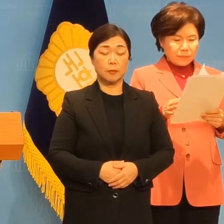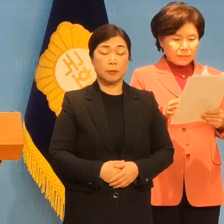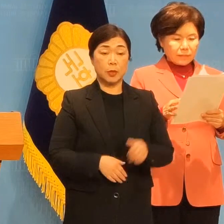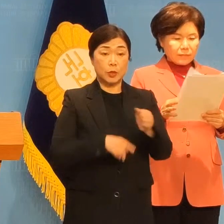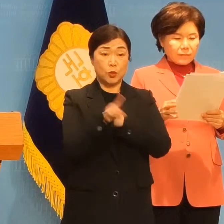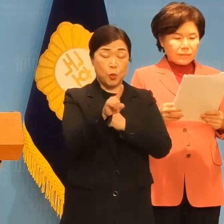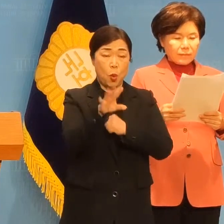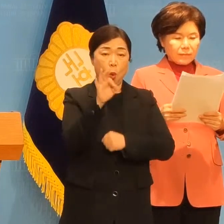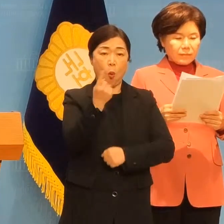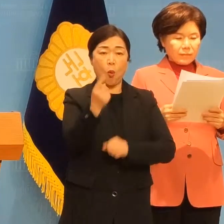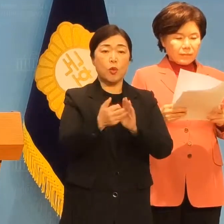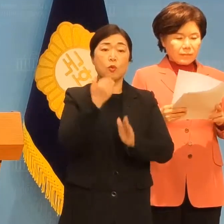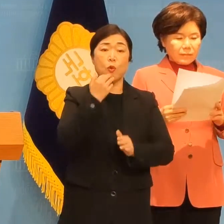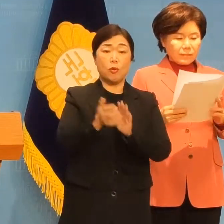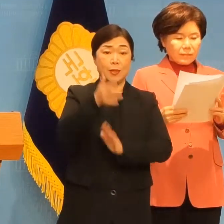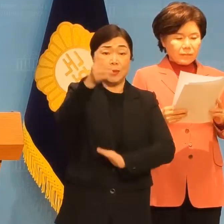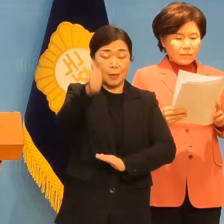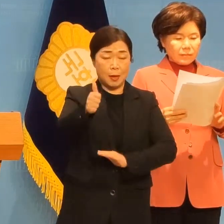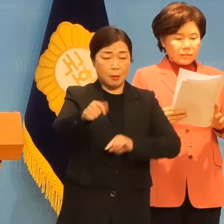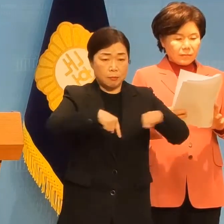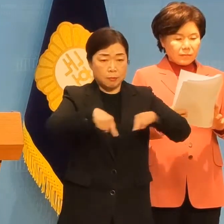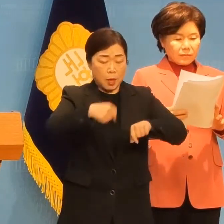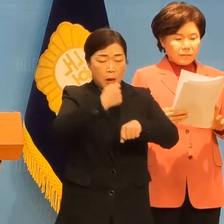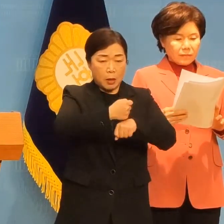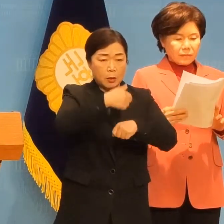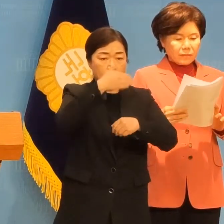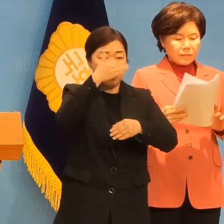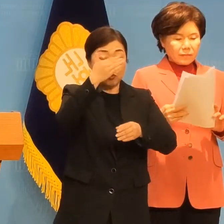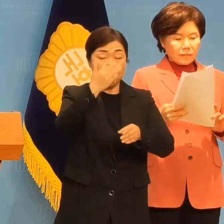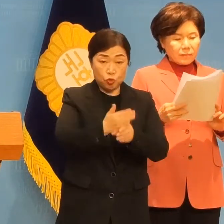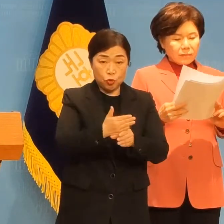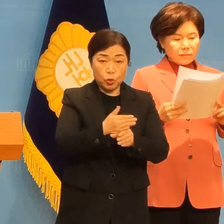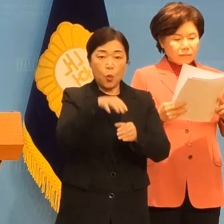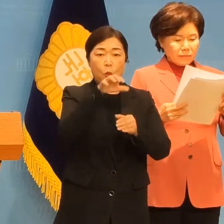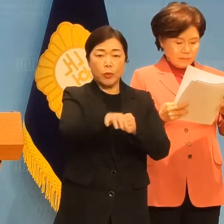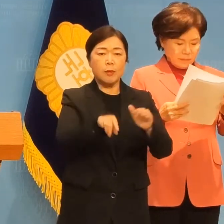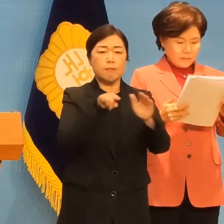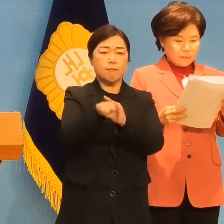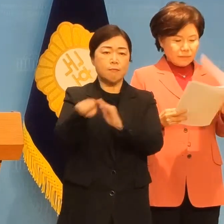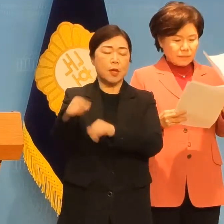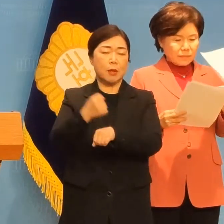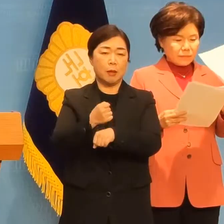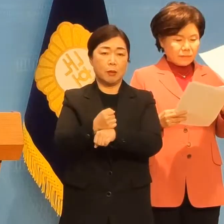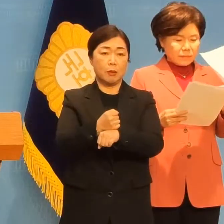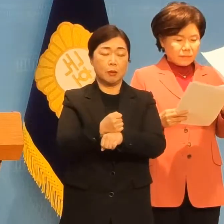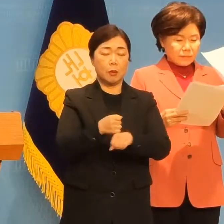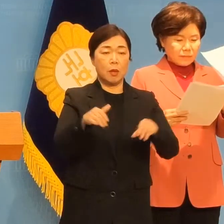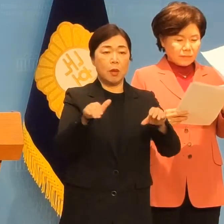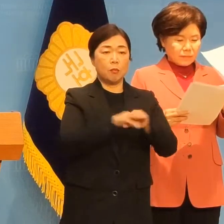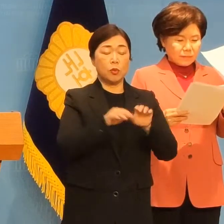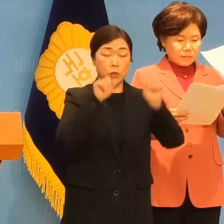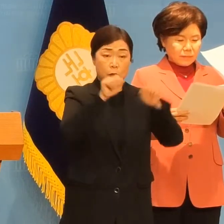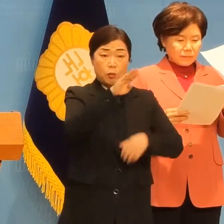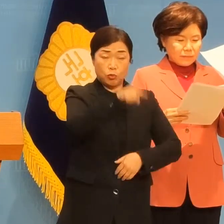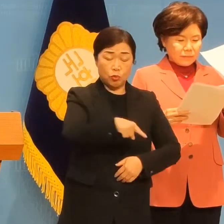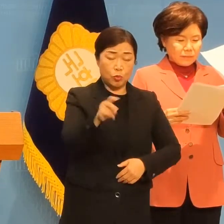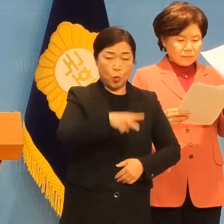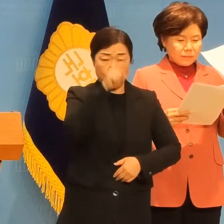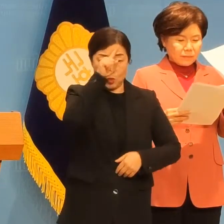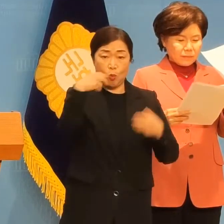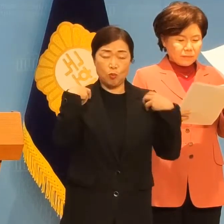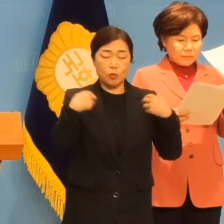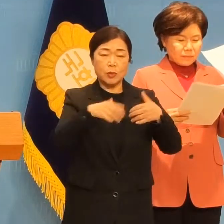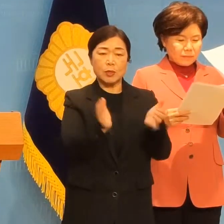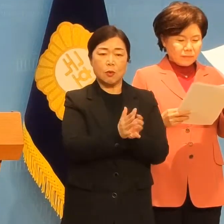정쟁을 부추기려 사실을 왜곡하고 문체부 등 정부기관을 억지로 동원해서